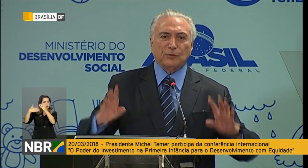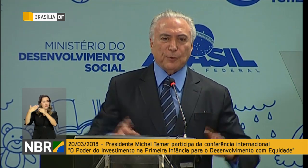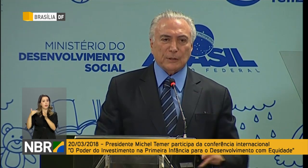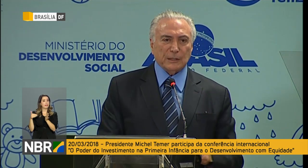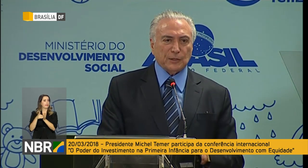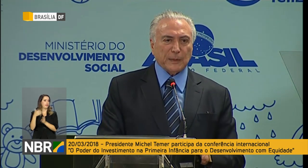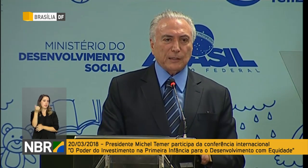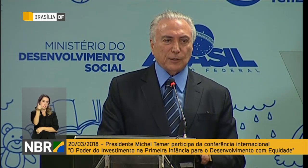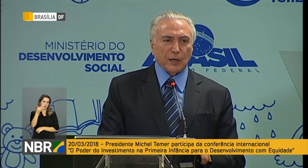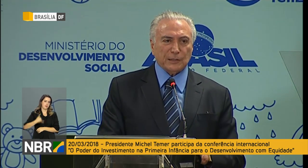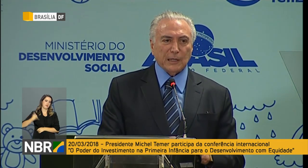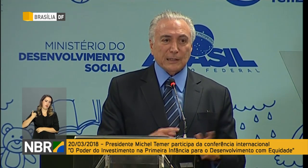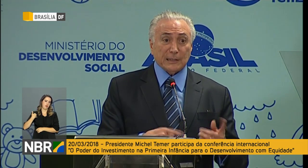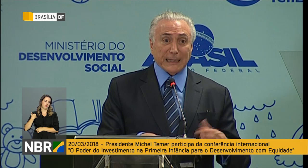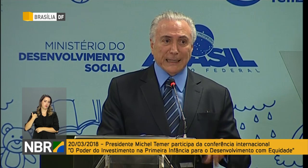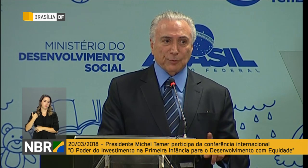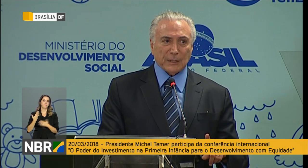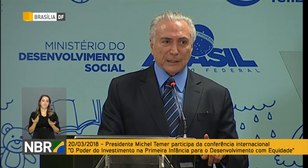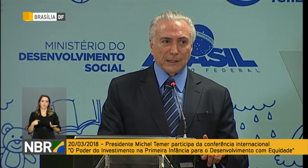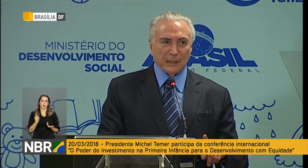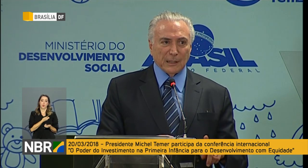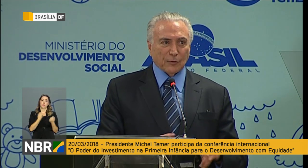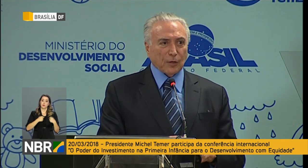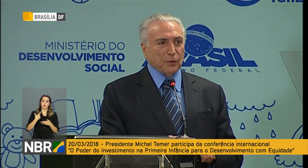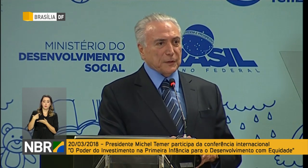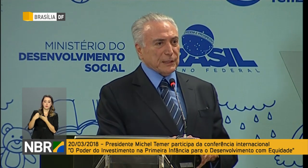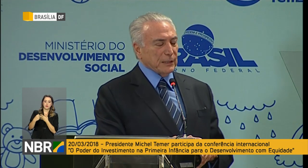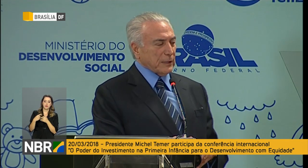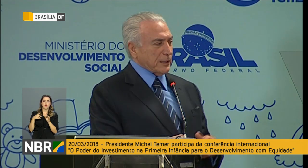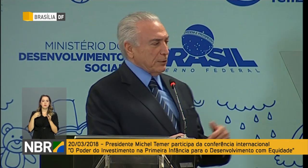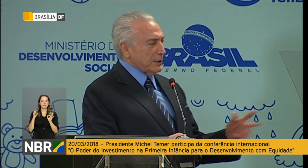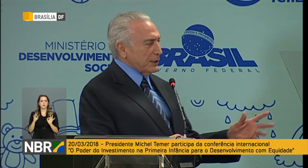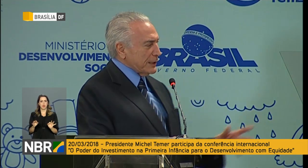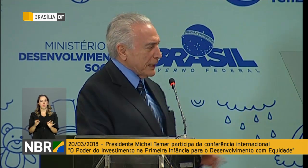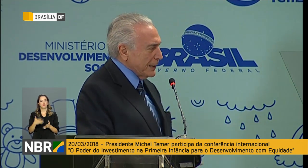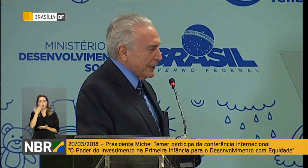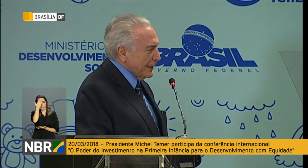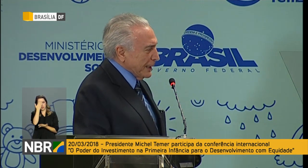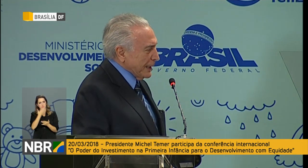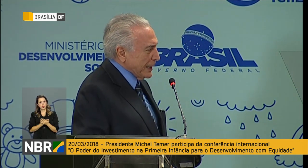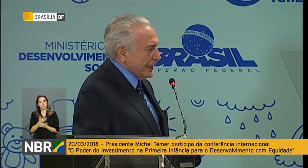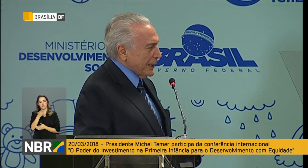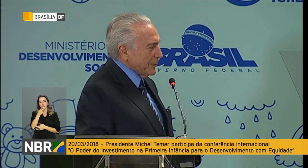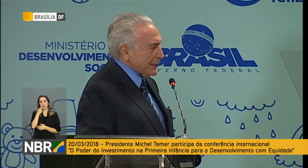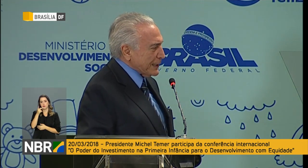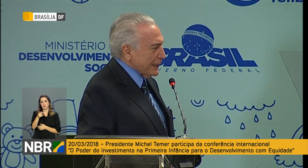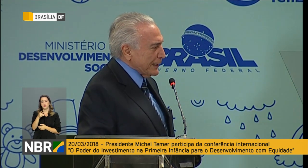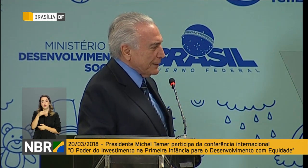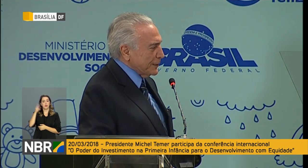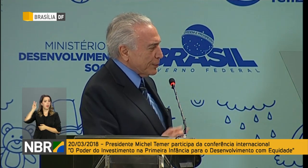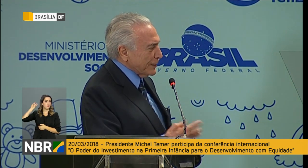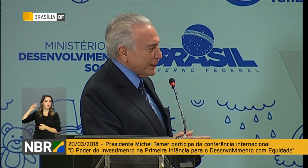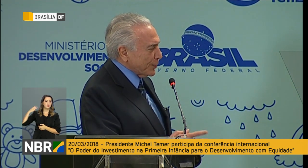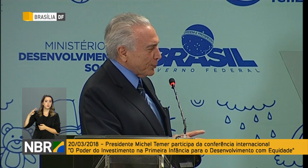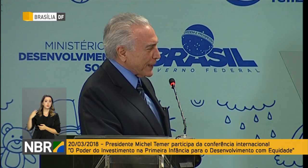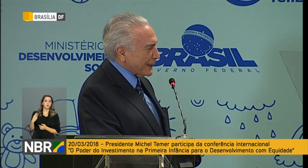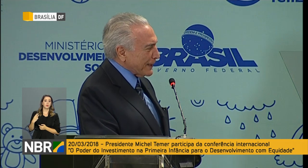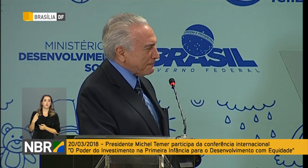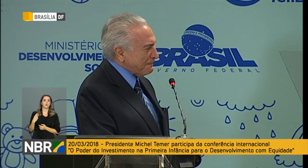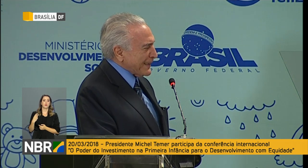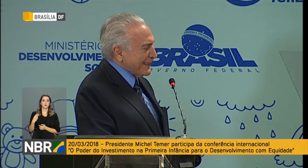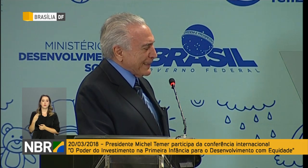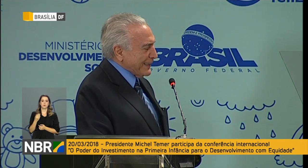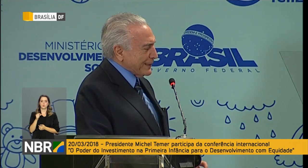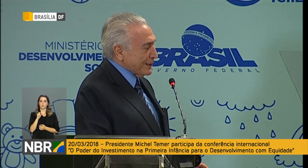este são importantes para que nós saiamos daqui com a convicção daquilo que dizia a Marcela, vice-governadora do